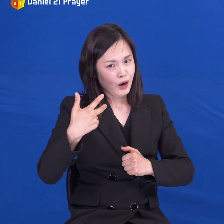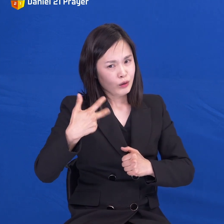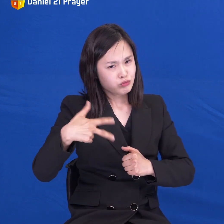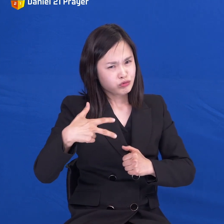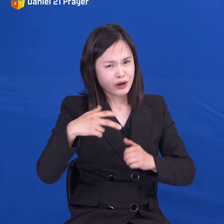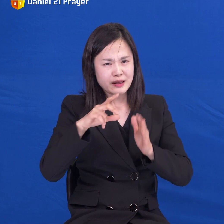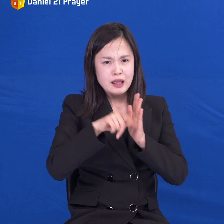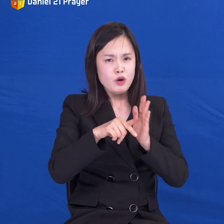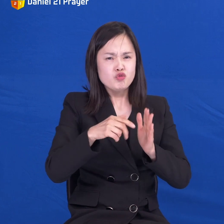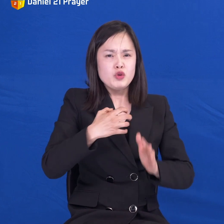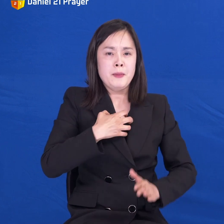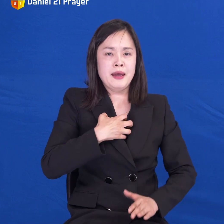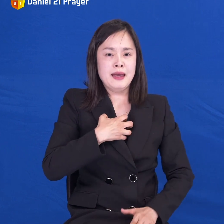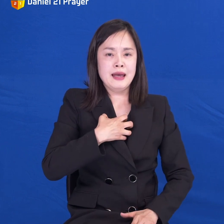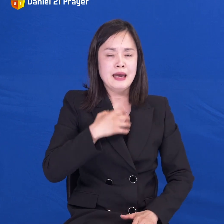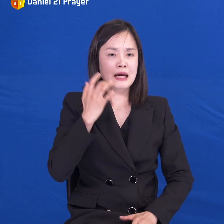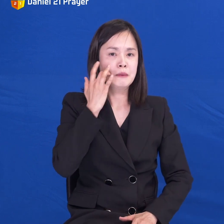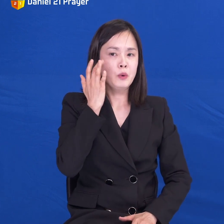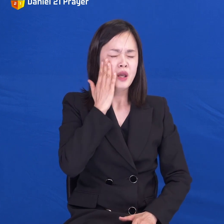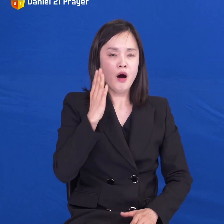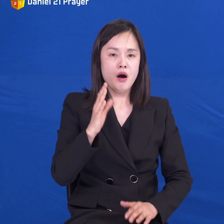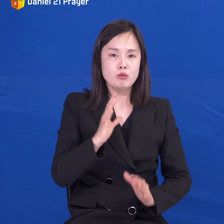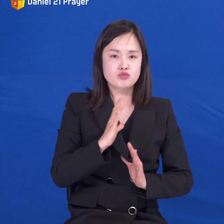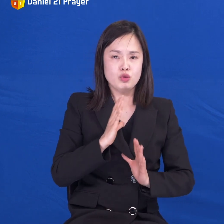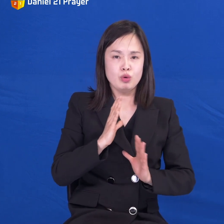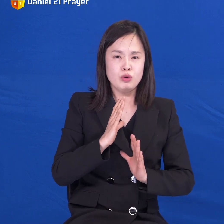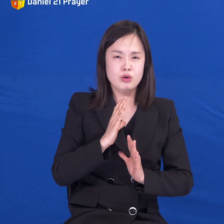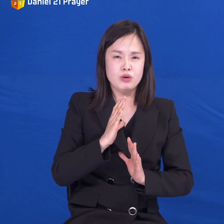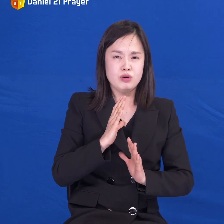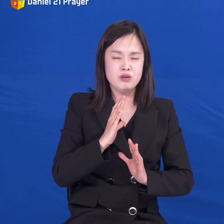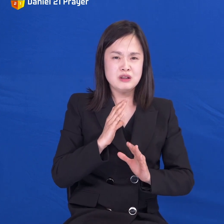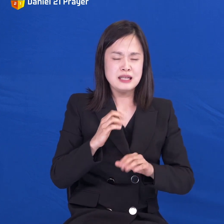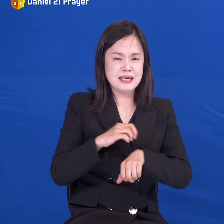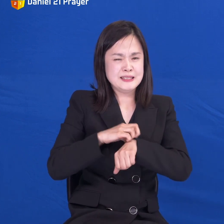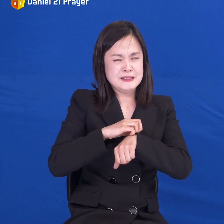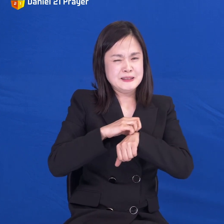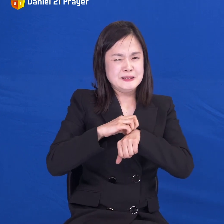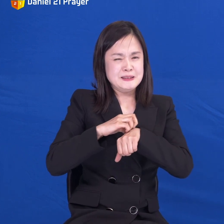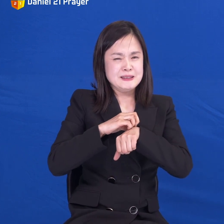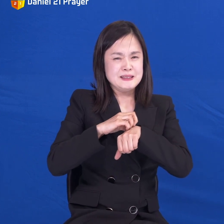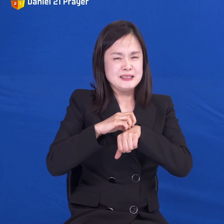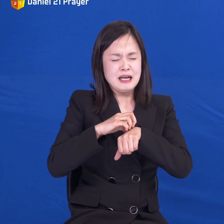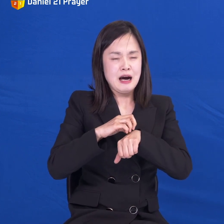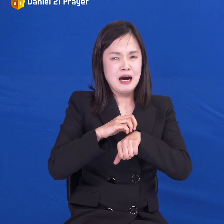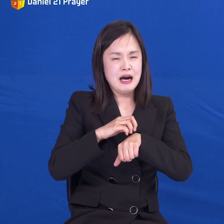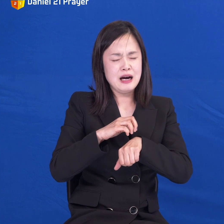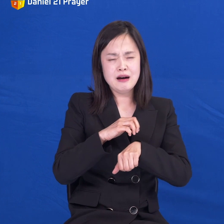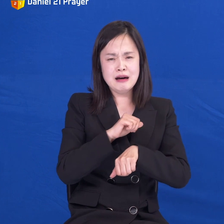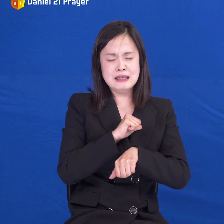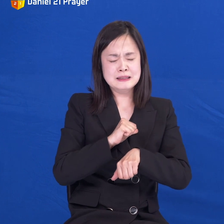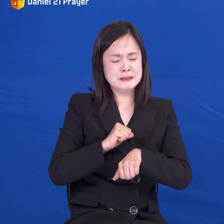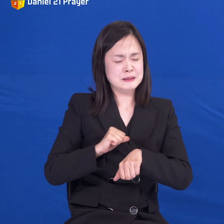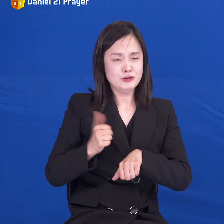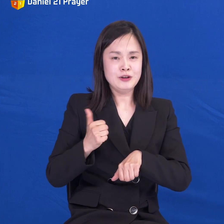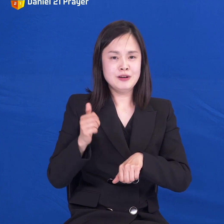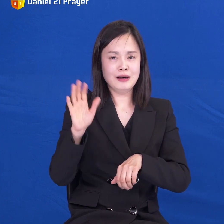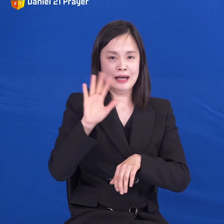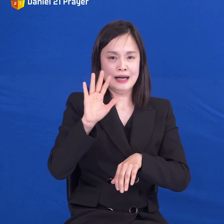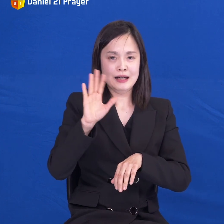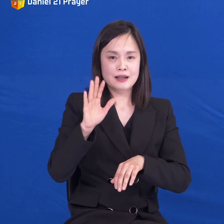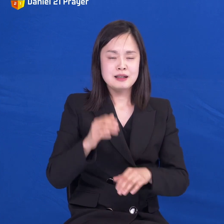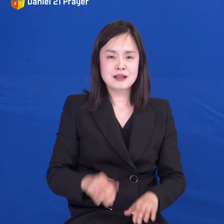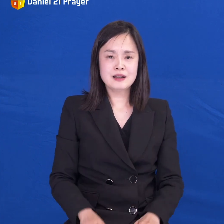무서워요. 한 방 물리면 피날 때까지 긁잖아요. 저희 아내하고 딸이 어느 날 반바지 입고